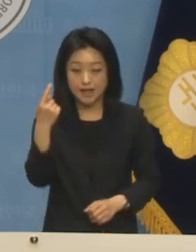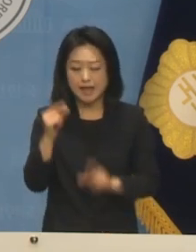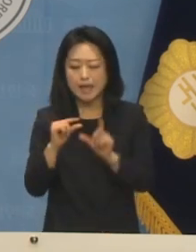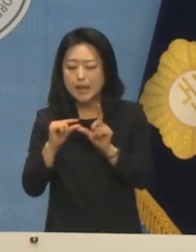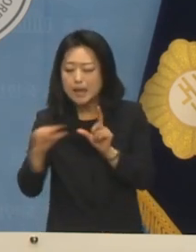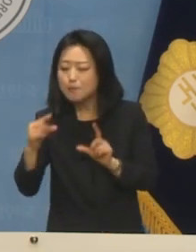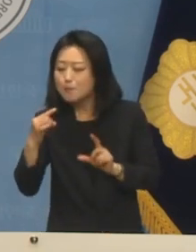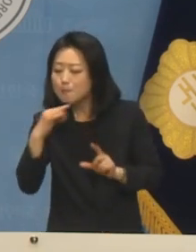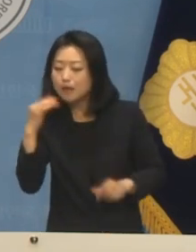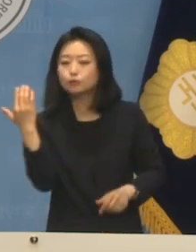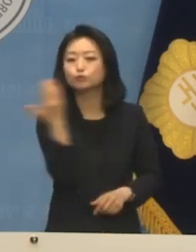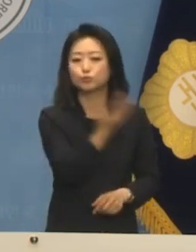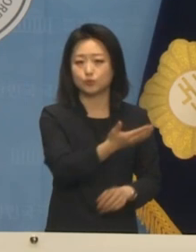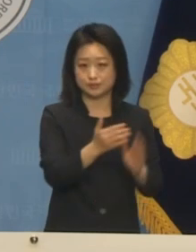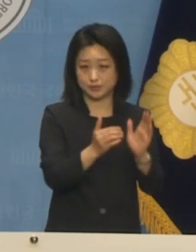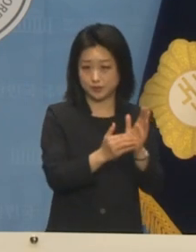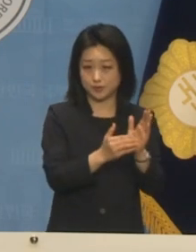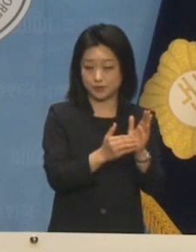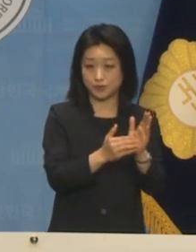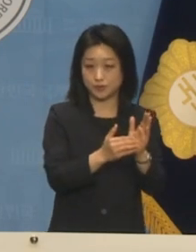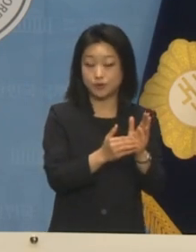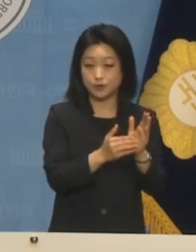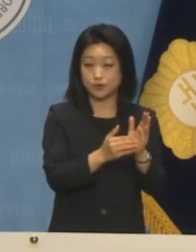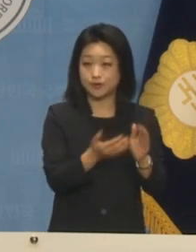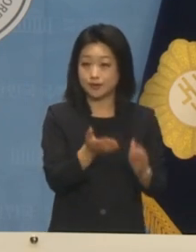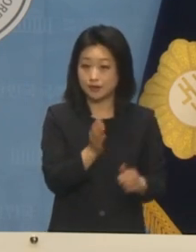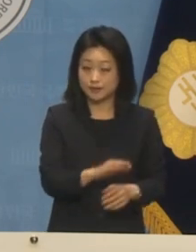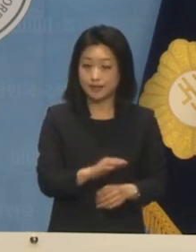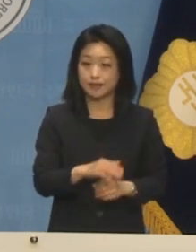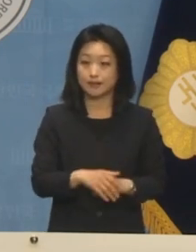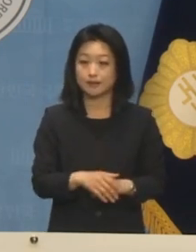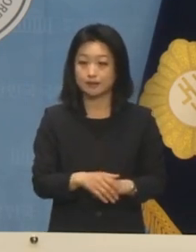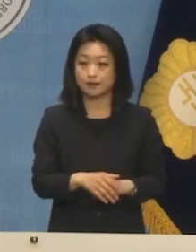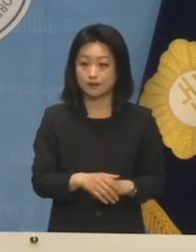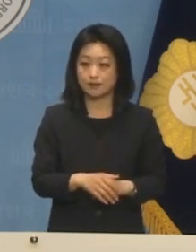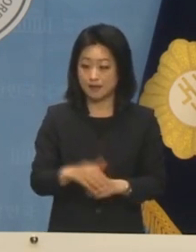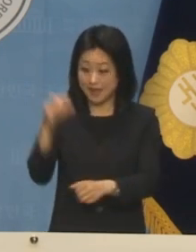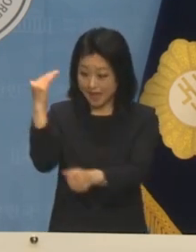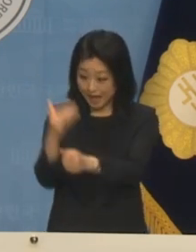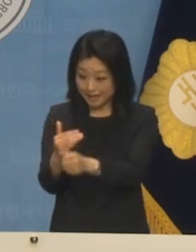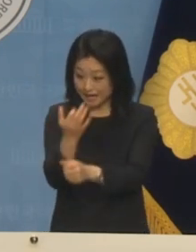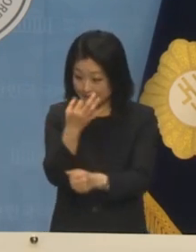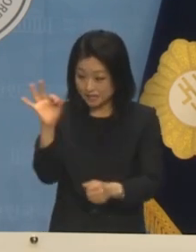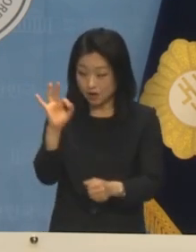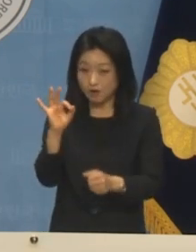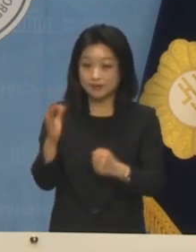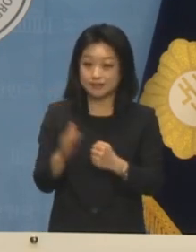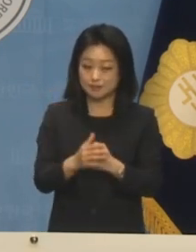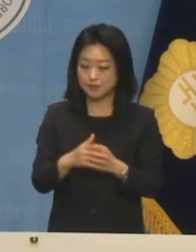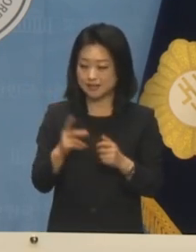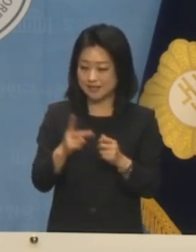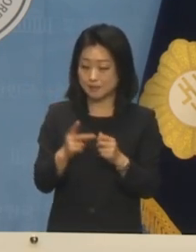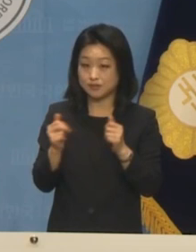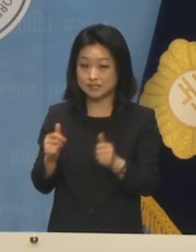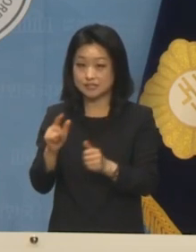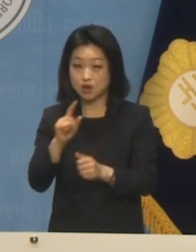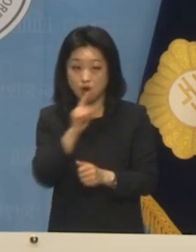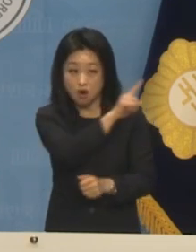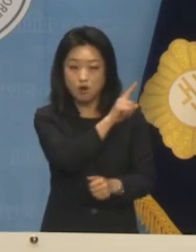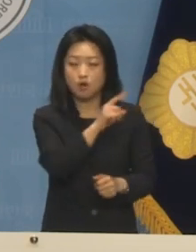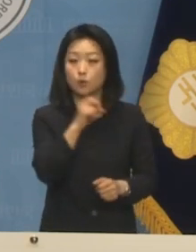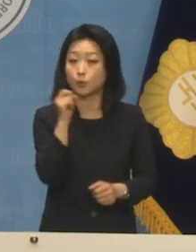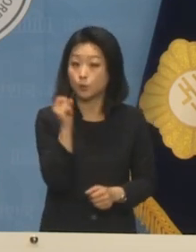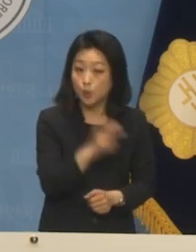일부만을 제출하였습니다. 그런데 초심에서 부당해고가 인정되자 재심을 신청한 사용자는